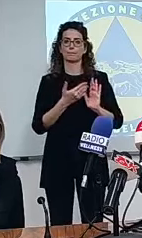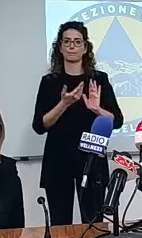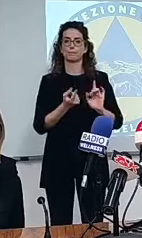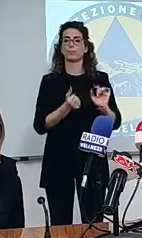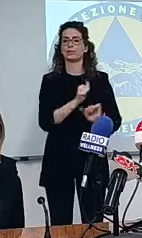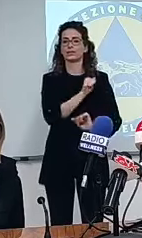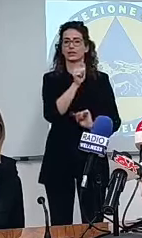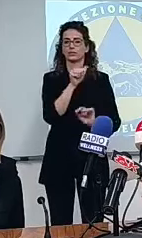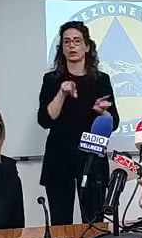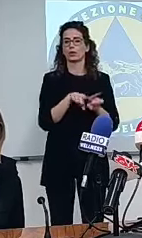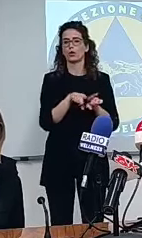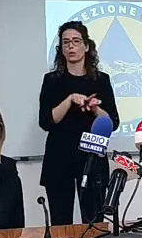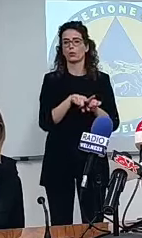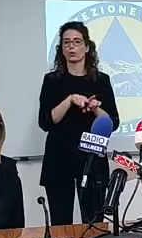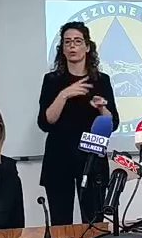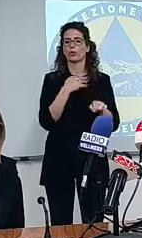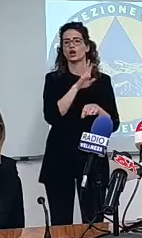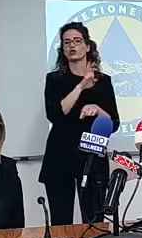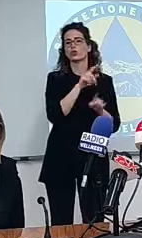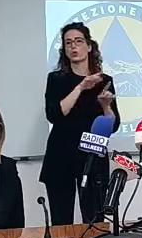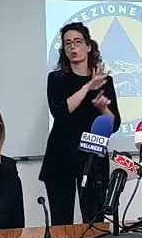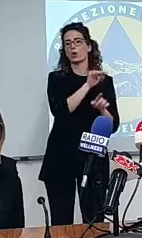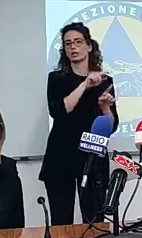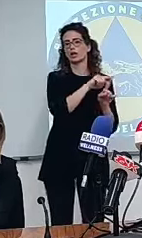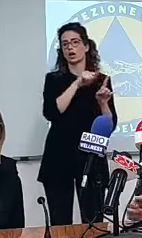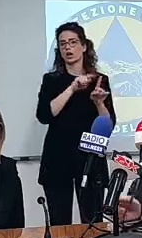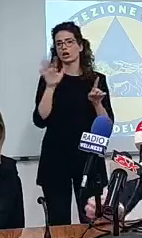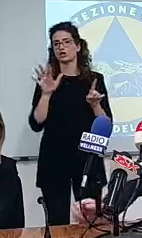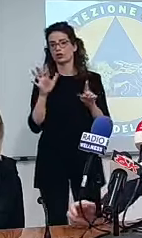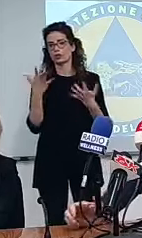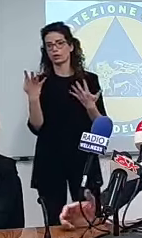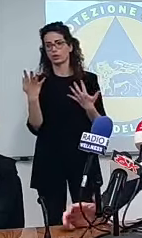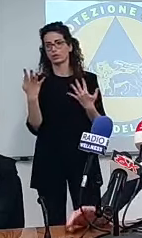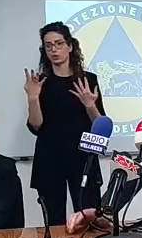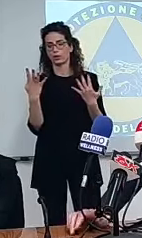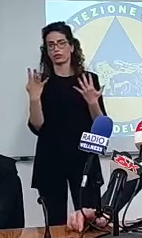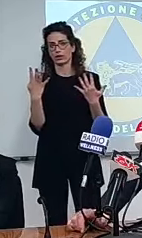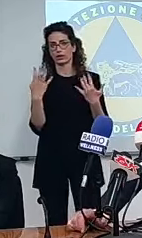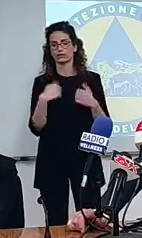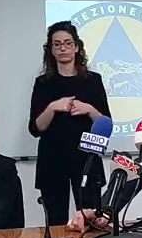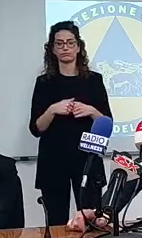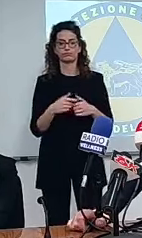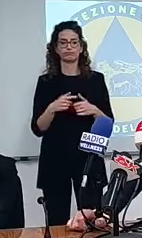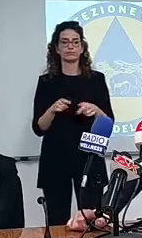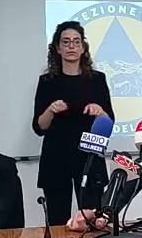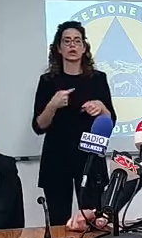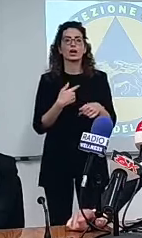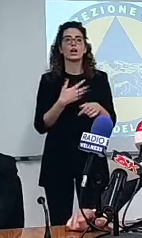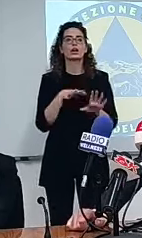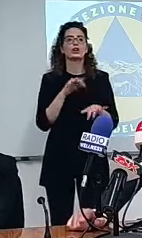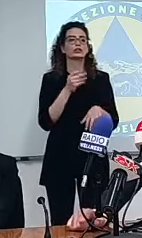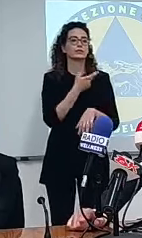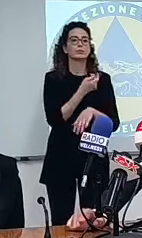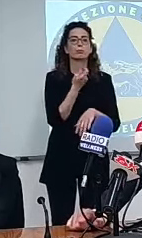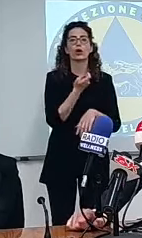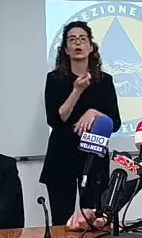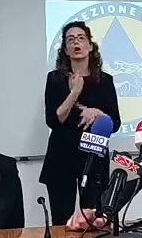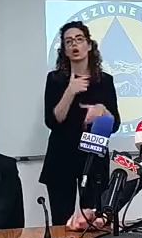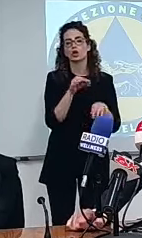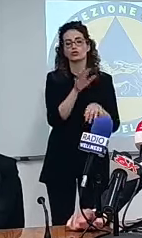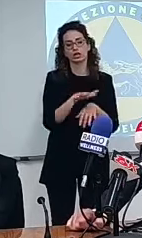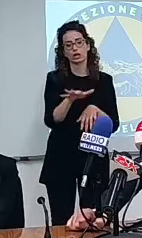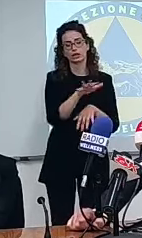come è accaduto per i 50-59, non ci avevamo fatto bene oggi. Se poi hanno deciso di vaccinarsi poco, è una scelta